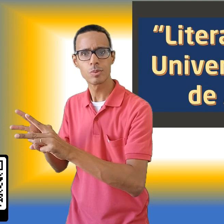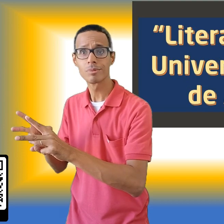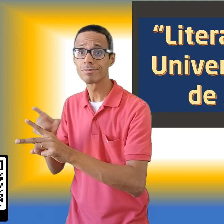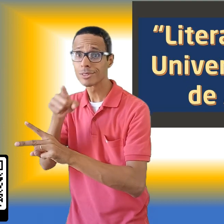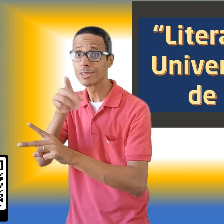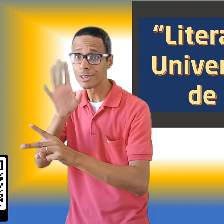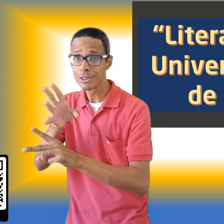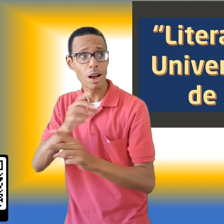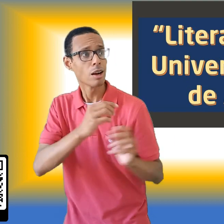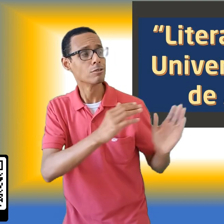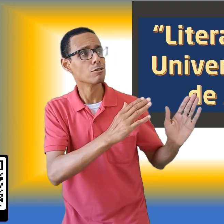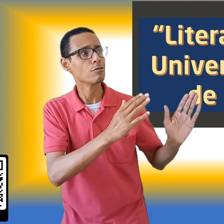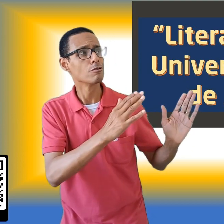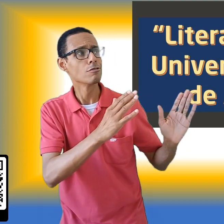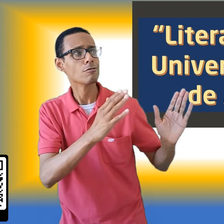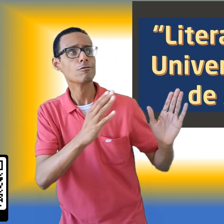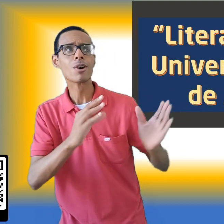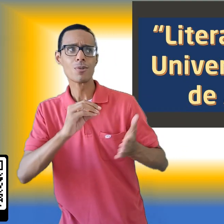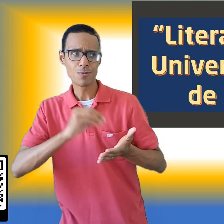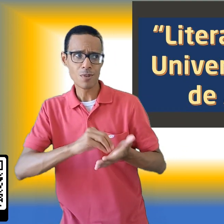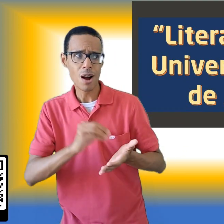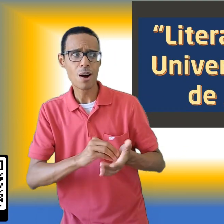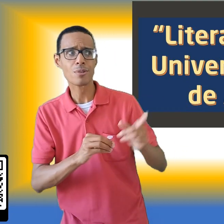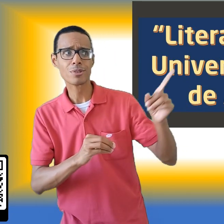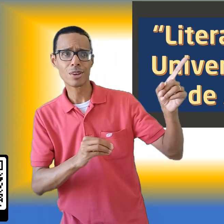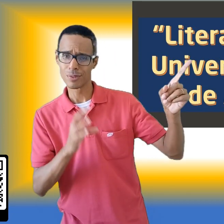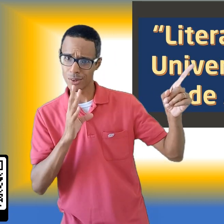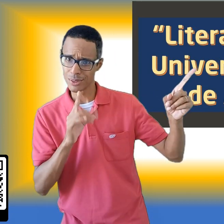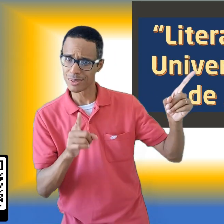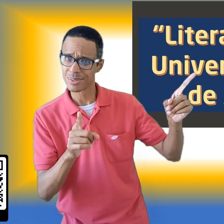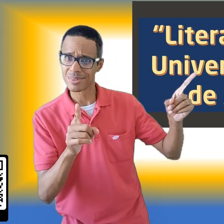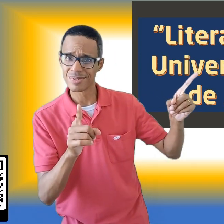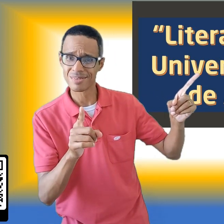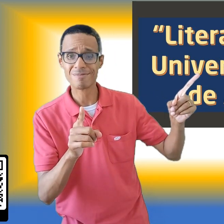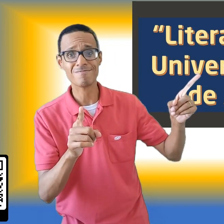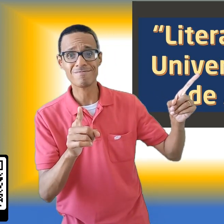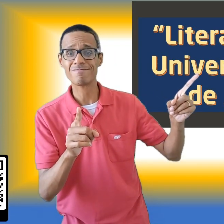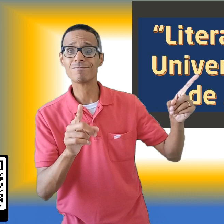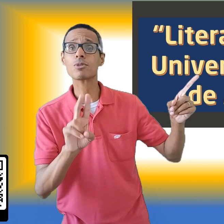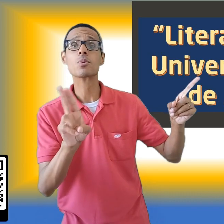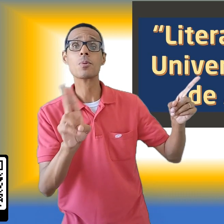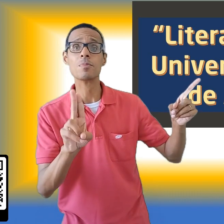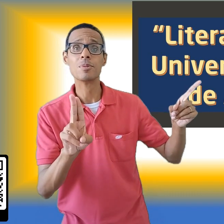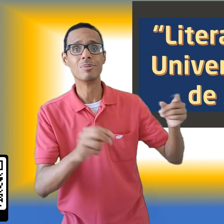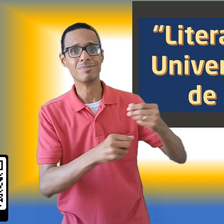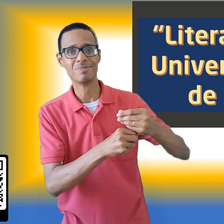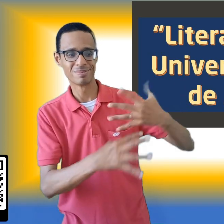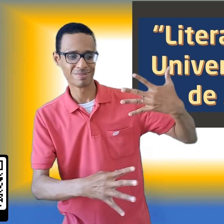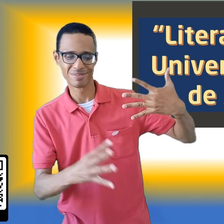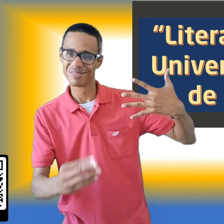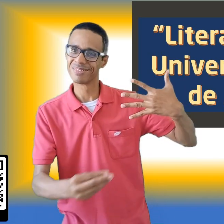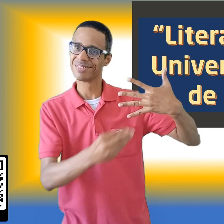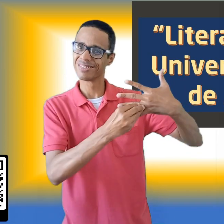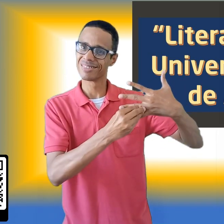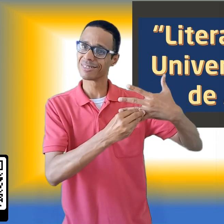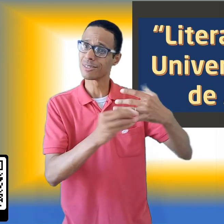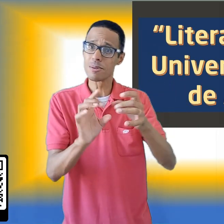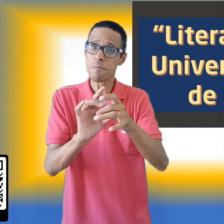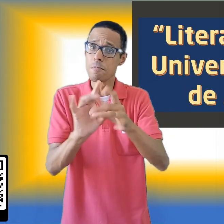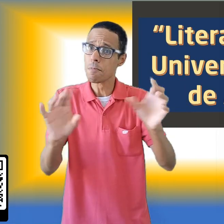você conhece, compartilhe comigo para que ele faça parte das próximas edições. Escreva o nome